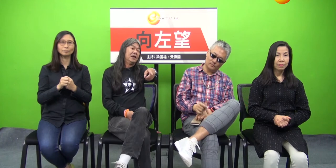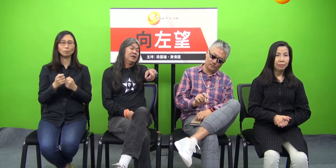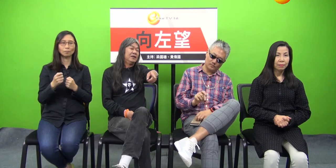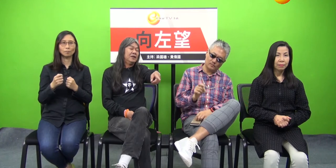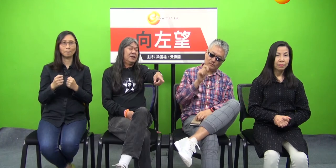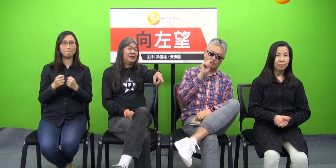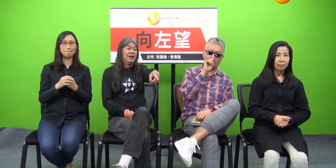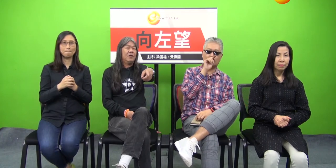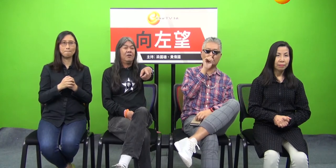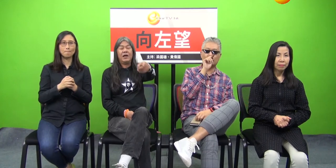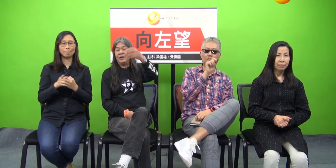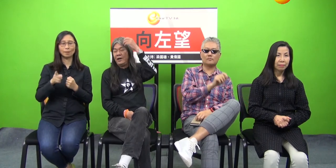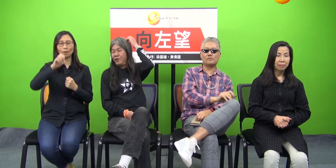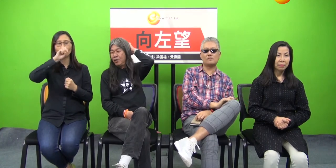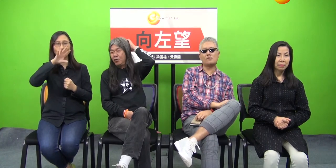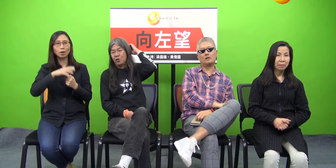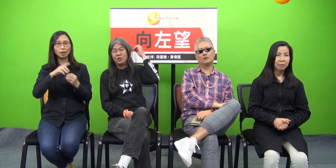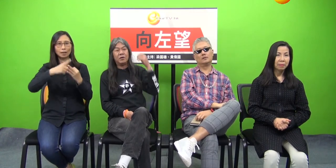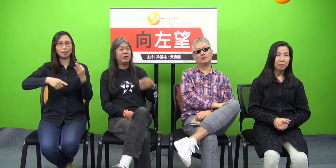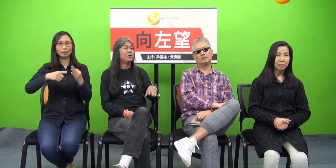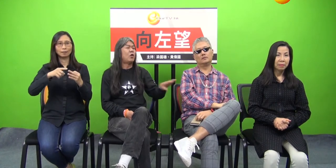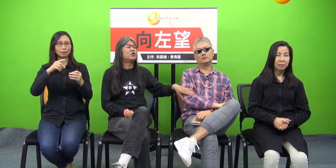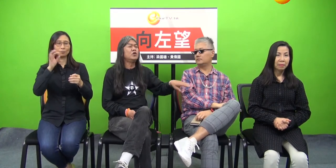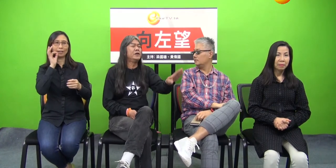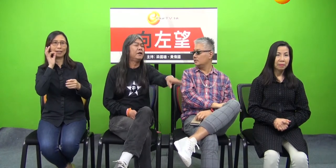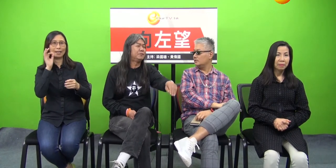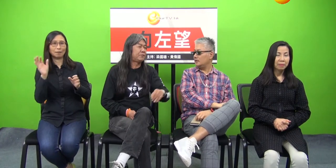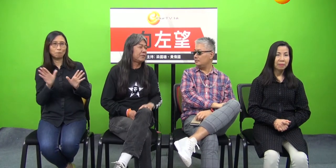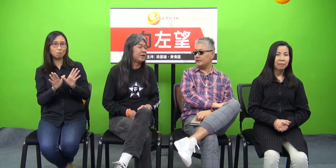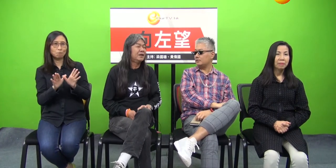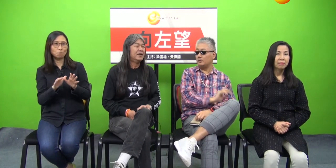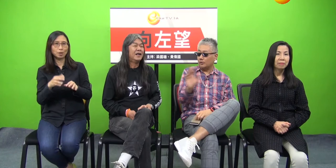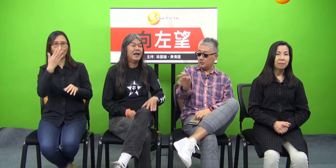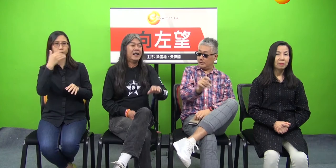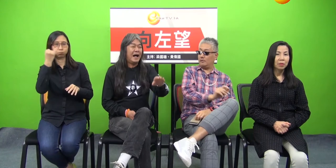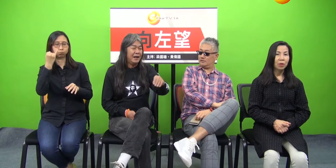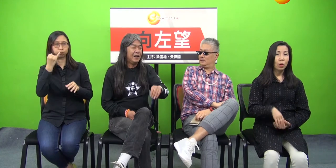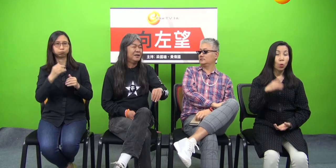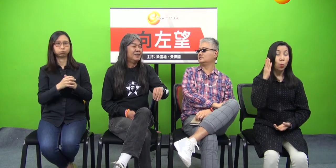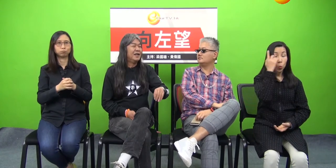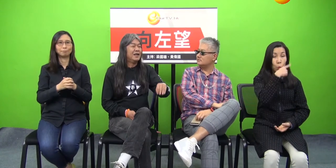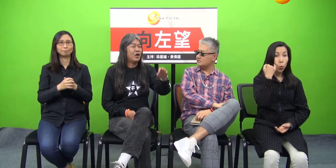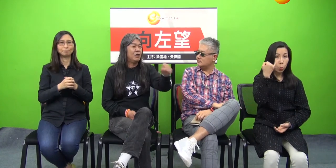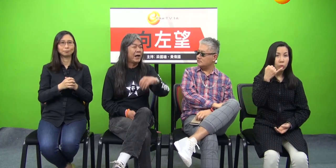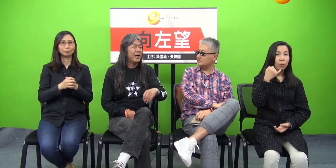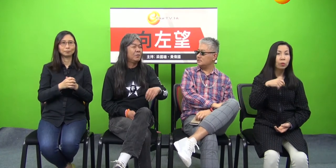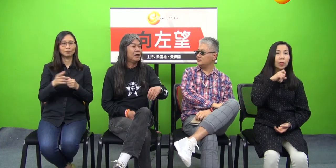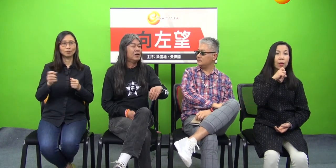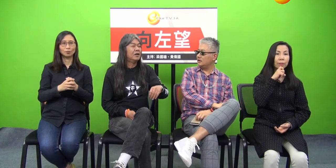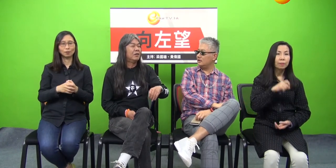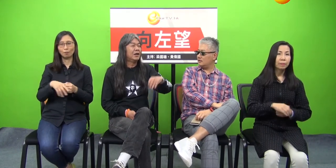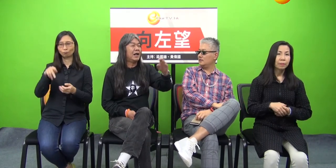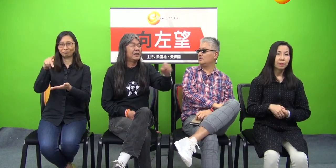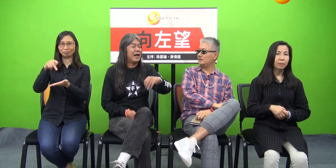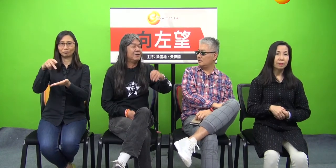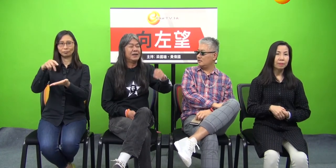簡單，你話喂李飛嗰個好肉酸喎，喂肉酸啲。 系唔紧要，仲肉酸都有啊！ 系啦，佢叫鸡咁样，